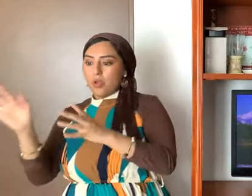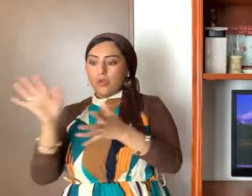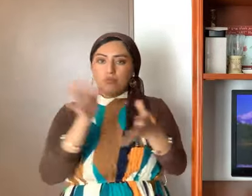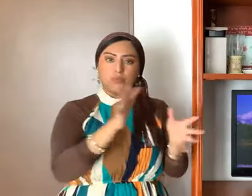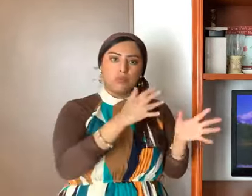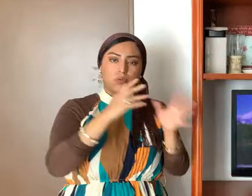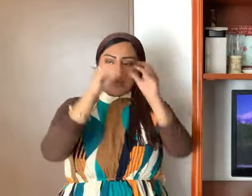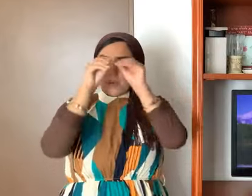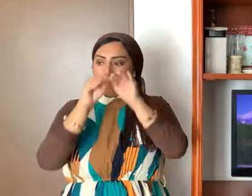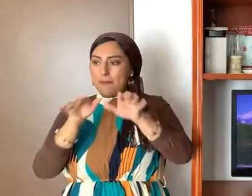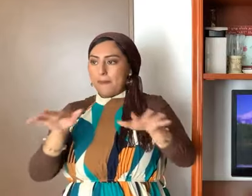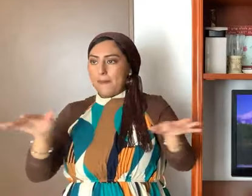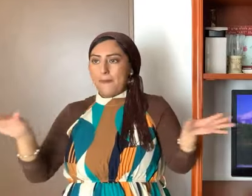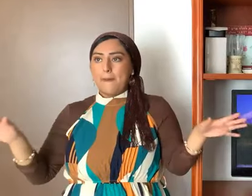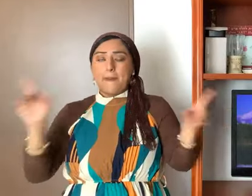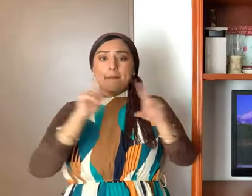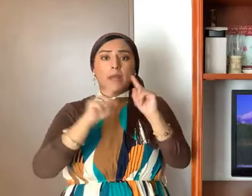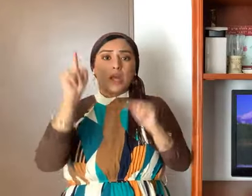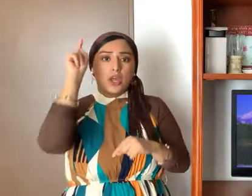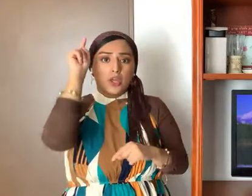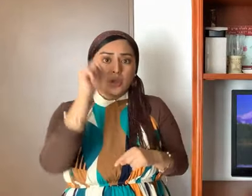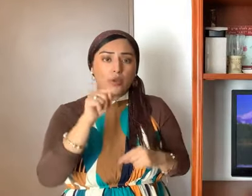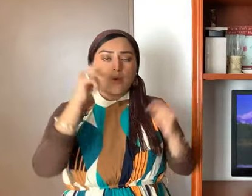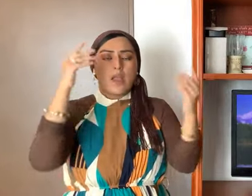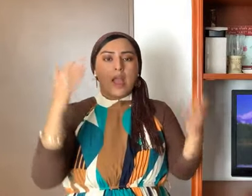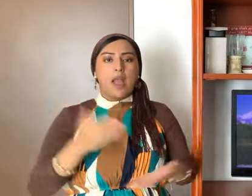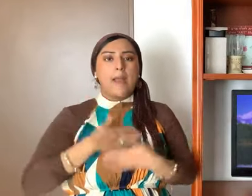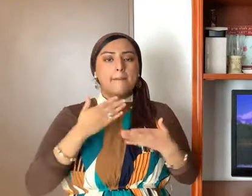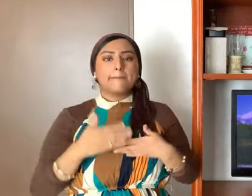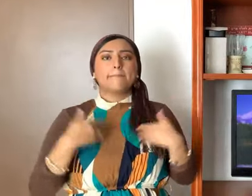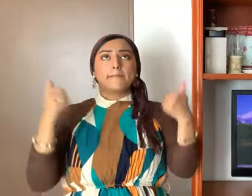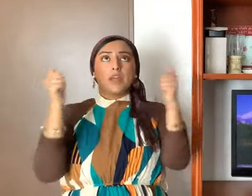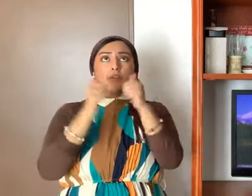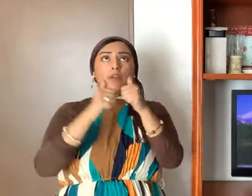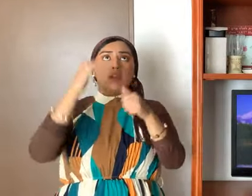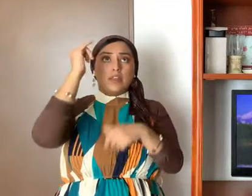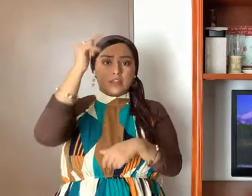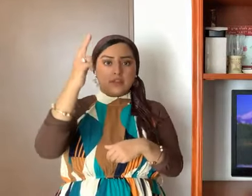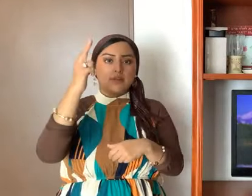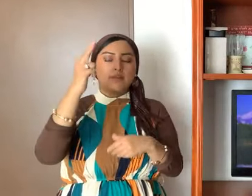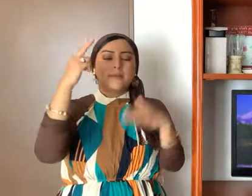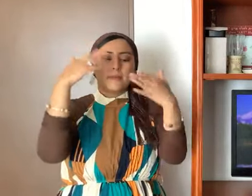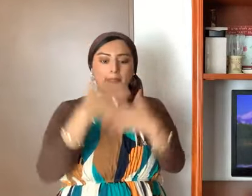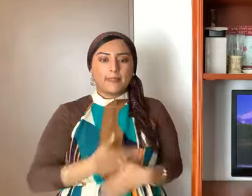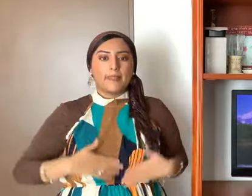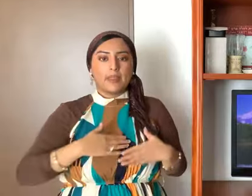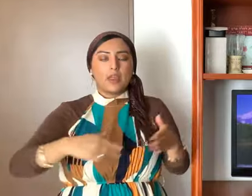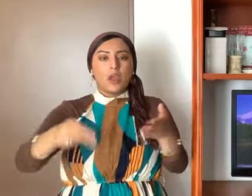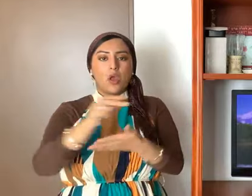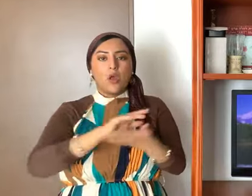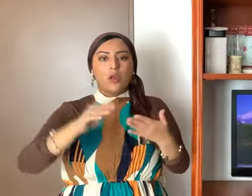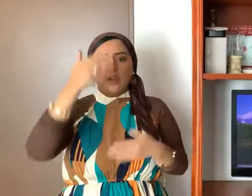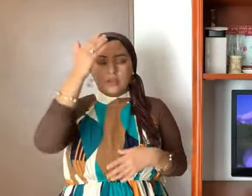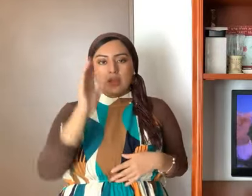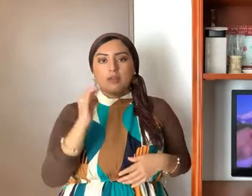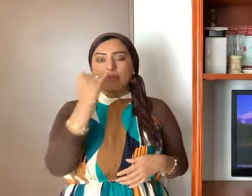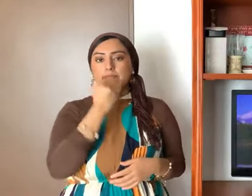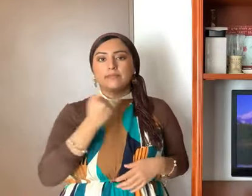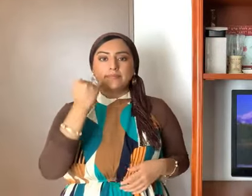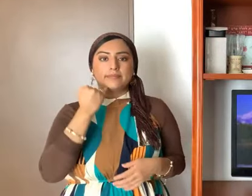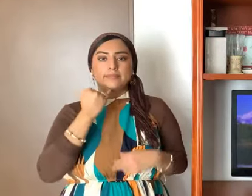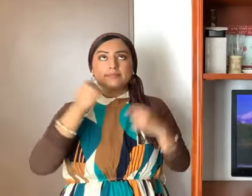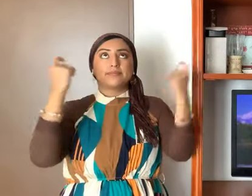esparcirá el torbellino, pero tú te regocijarás en Yahweh, te gloriarás en el Kadosh de